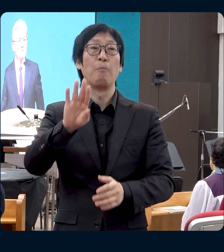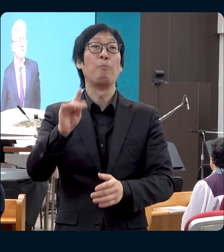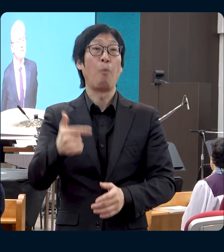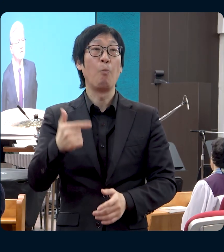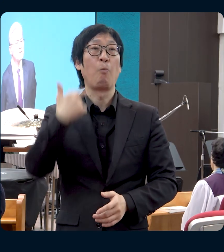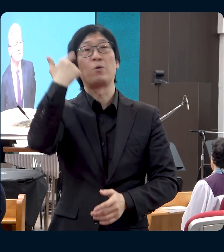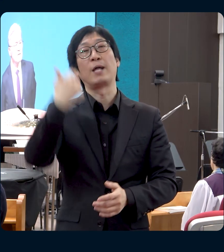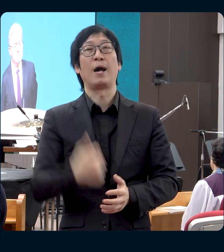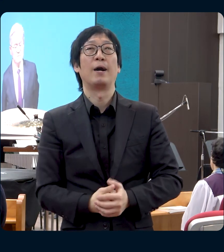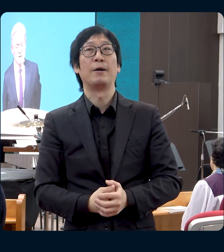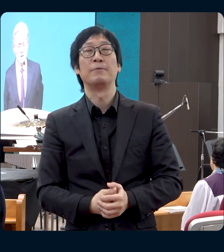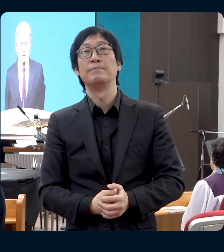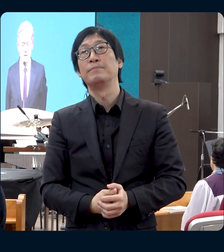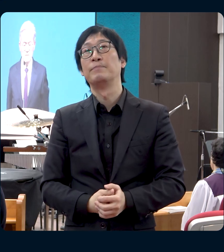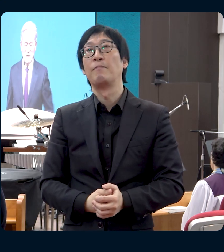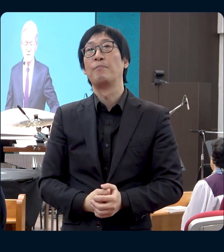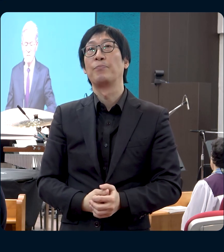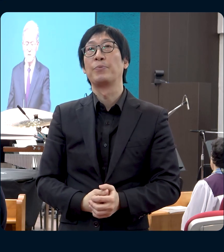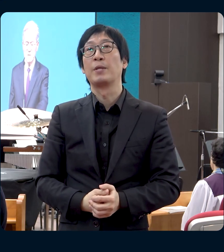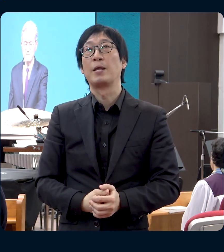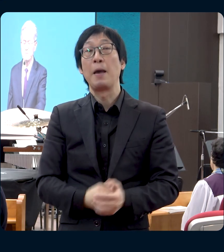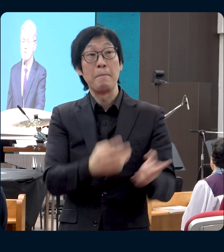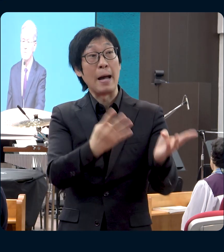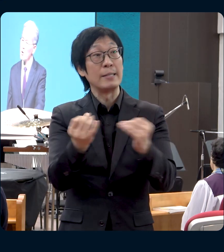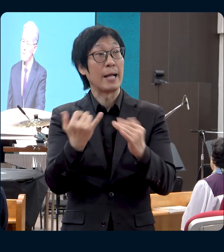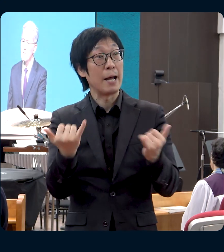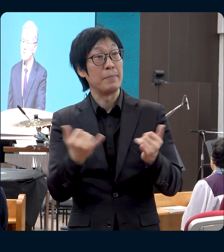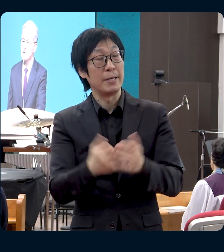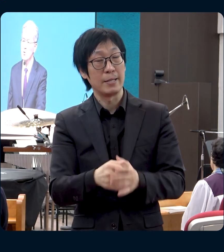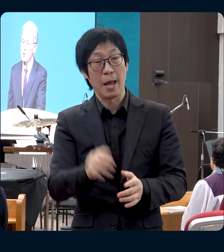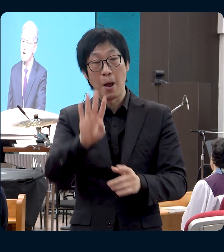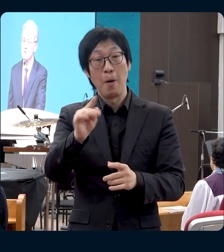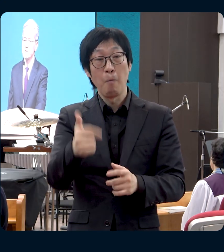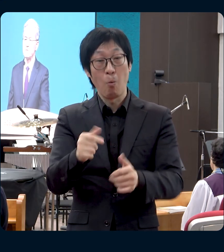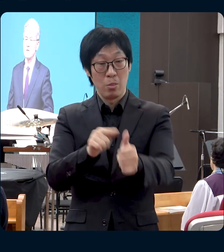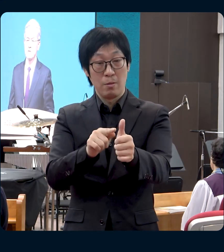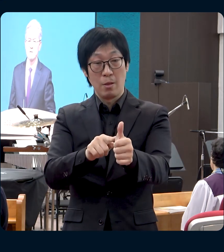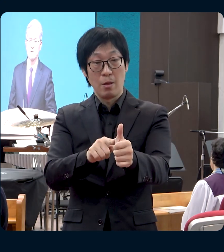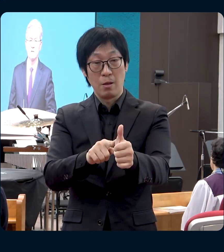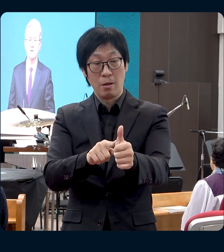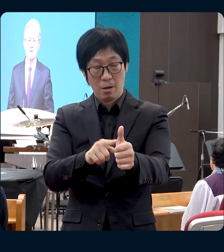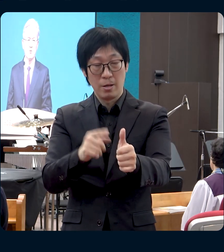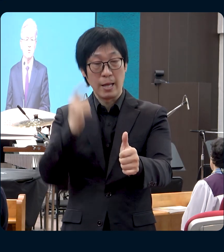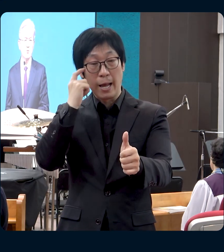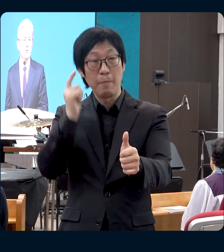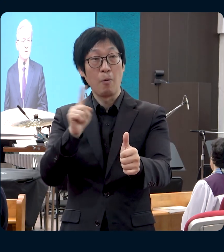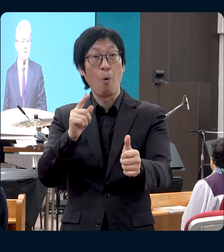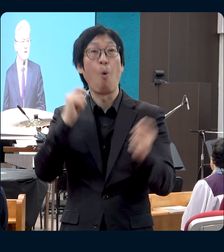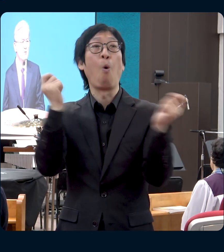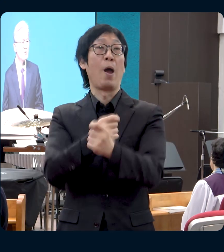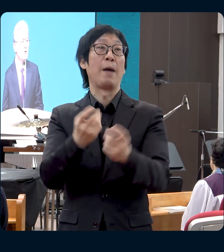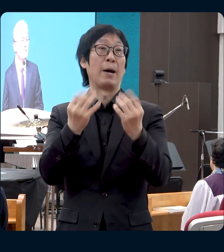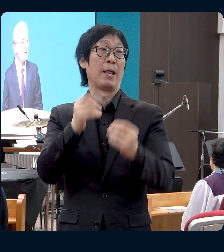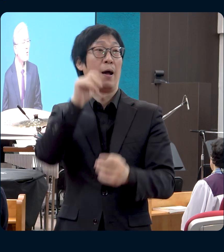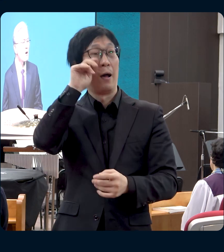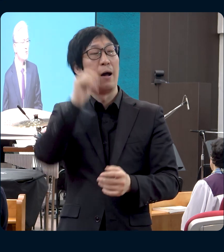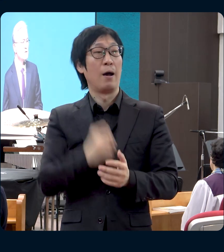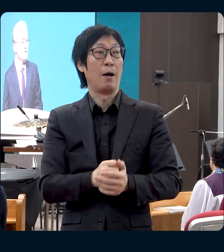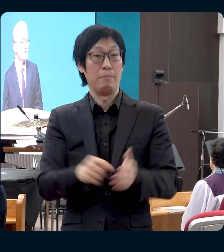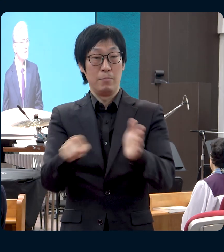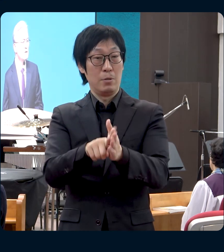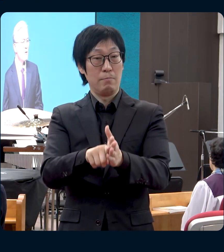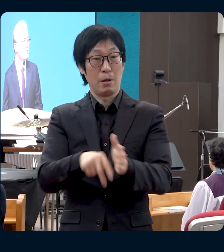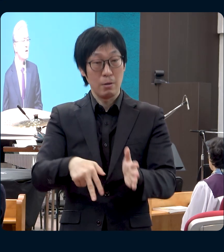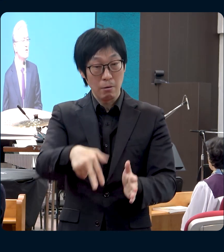그런데 여러분, 참 많은 사람들이 보네포 목사님을 오해하고 있습니다. 그리고 또 심한 경우는 왜곡하고